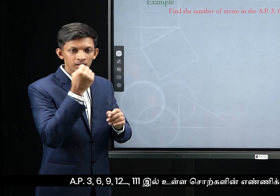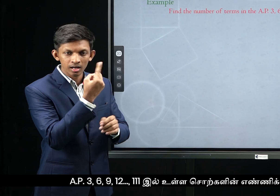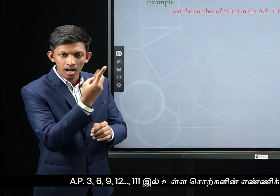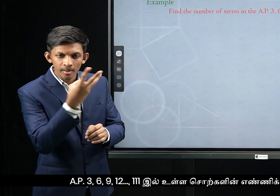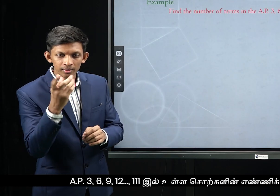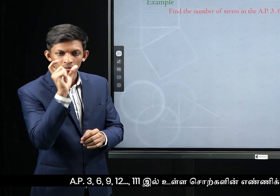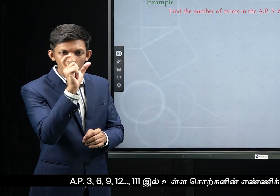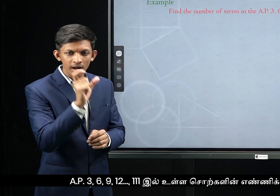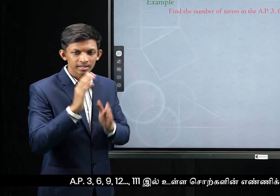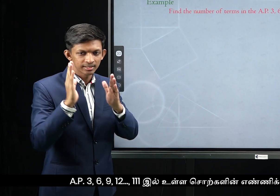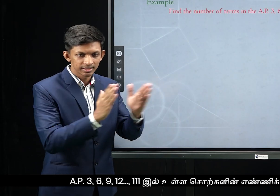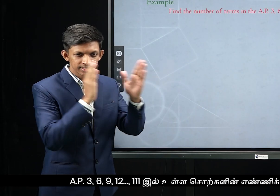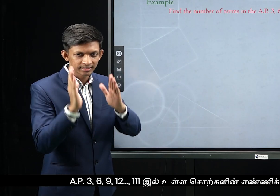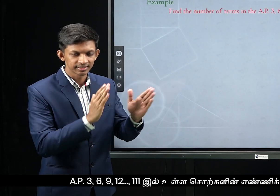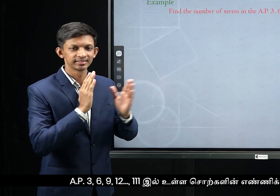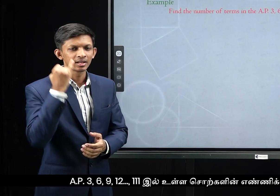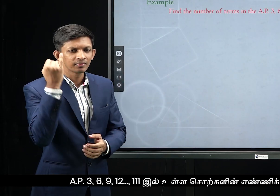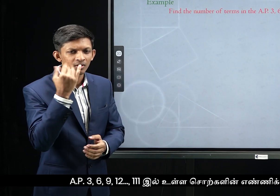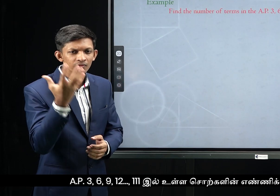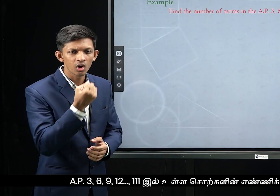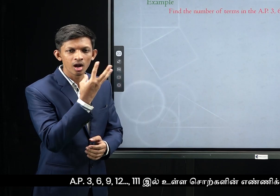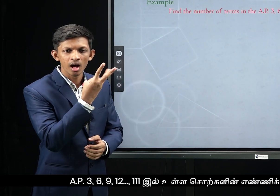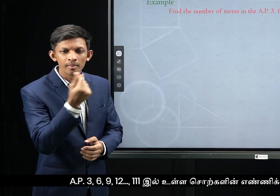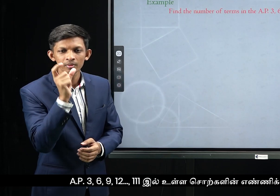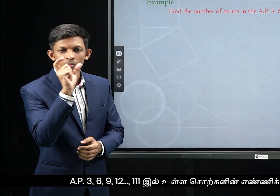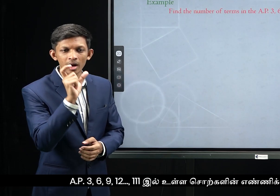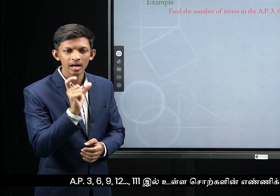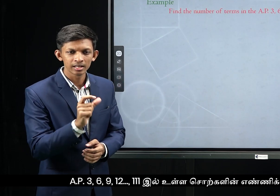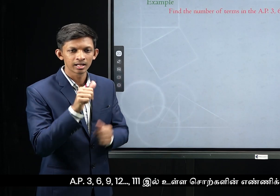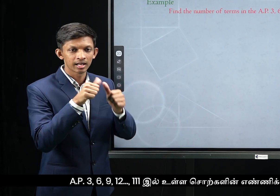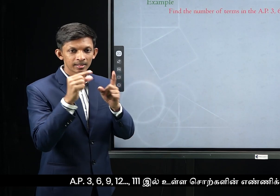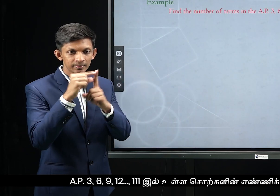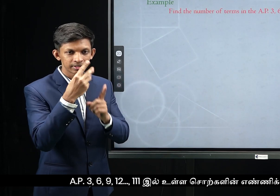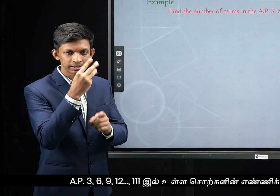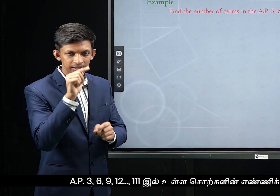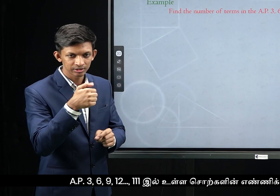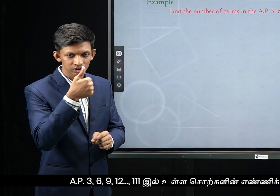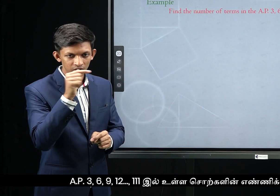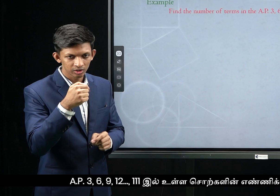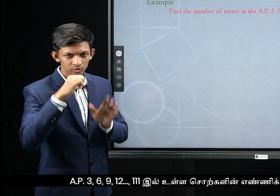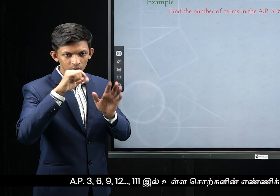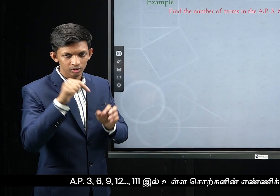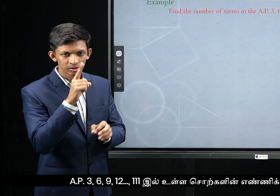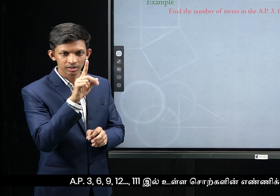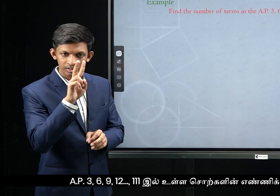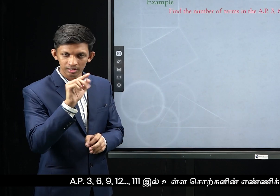ஏபி 3, 6, 9, 12, 111 இல் உள்ள சொற்களின்